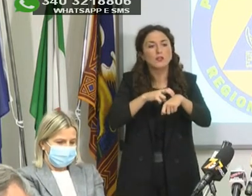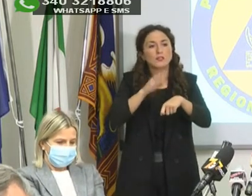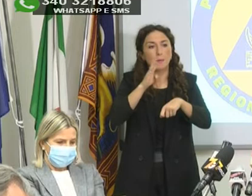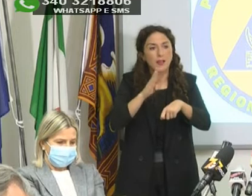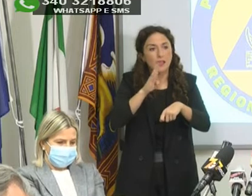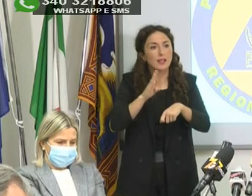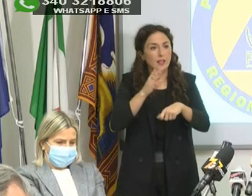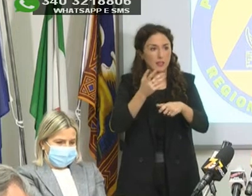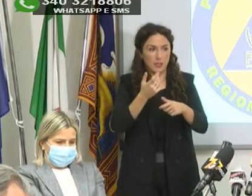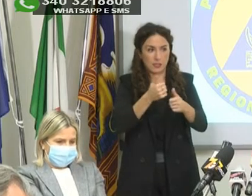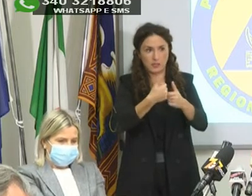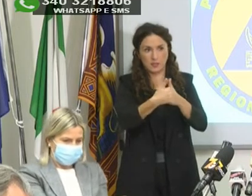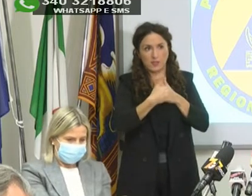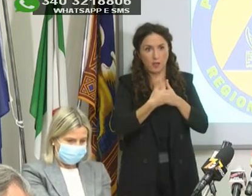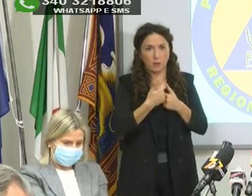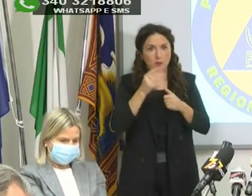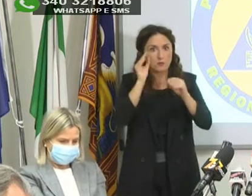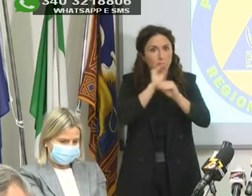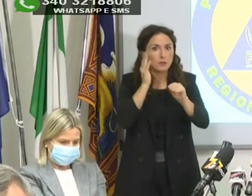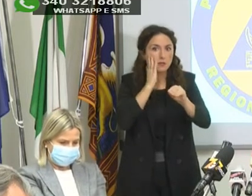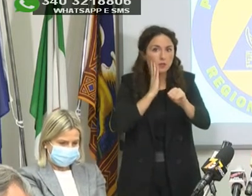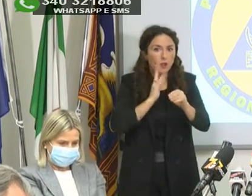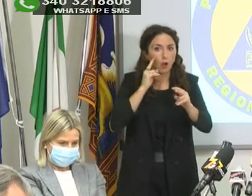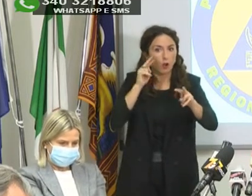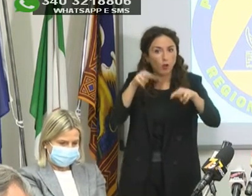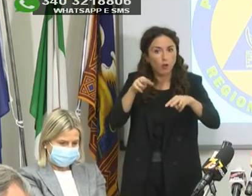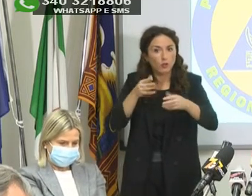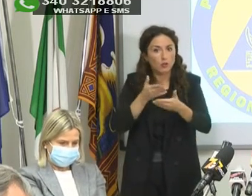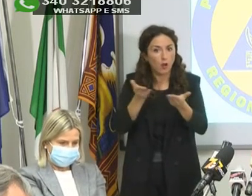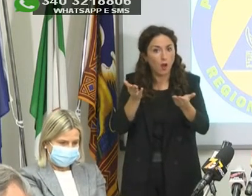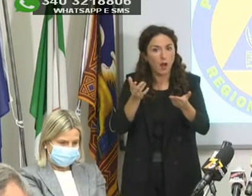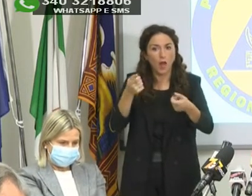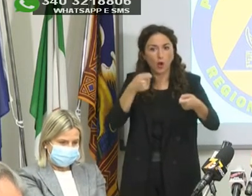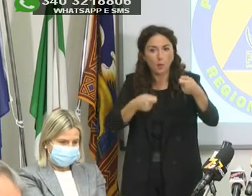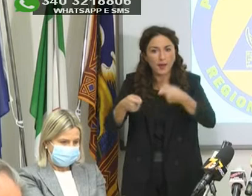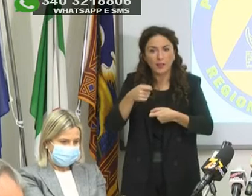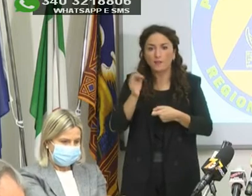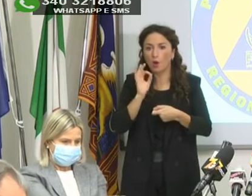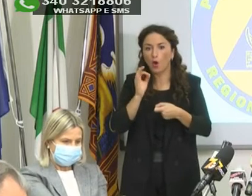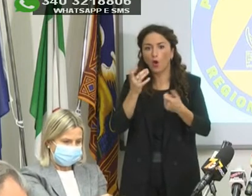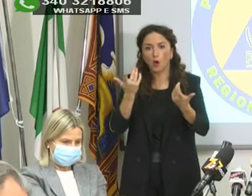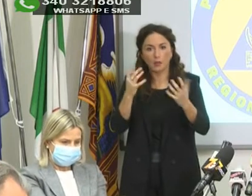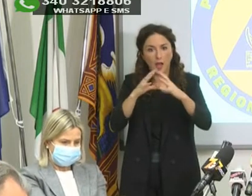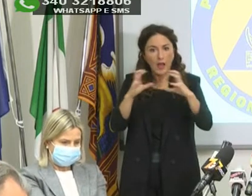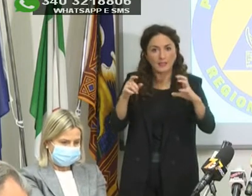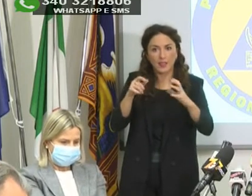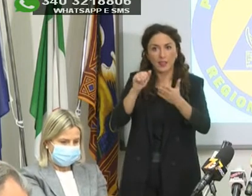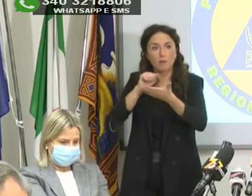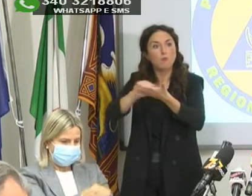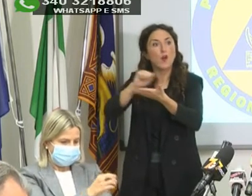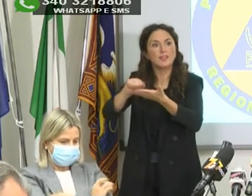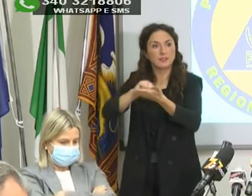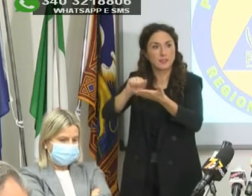Benini che ci seguono. Facciamo appello affinché verifichino se le cooperative o le attività o le aziende che fanno le